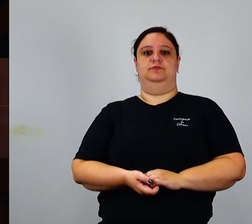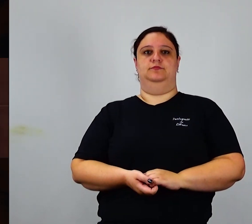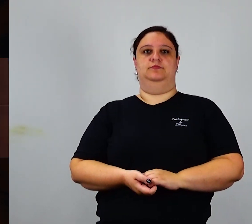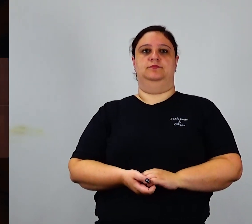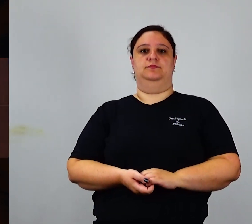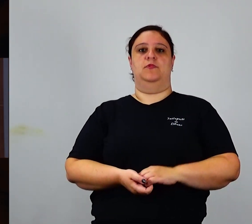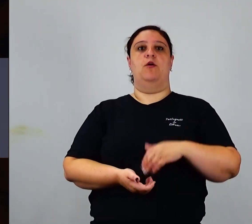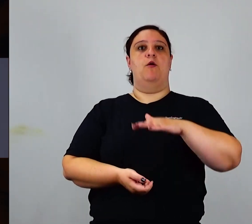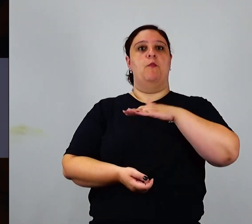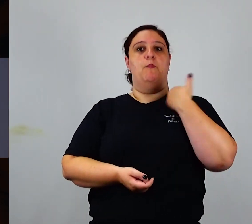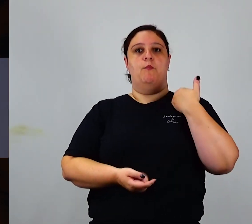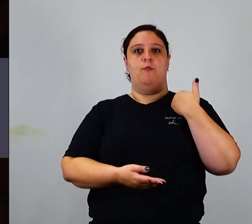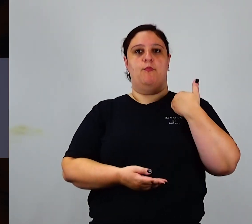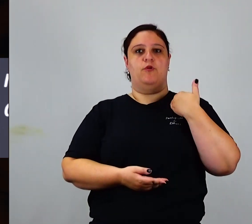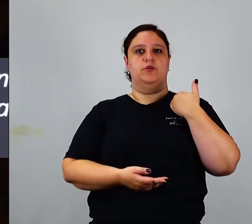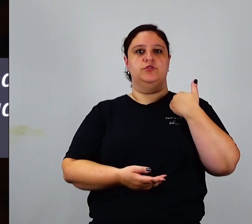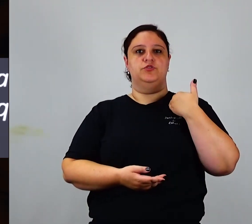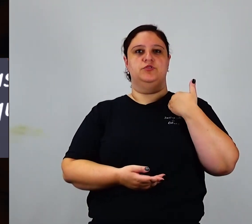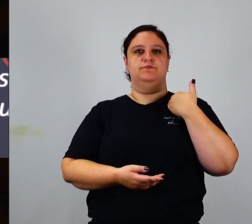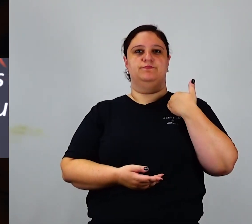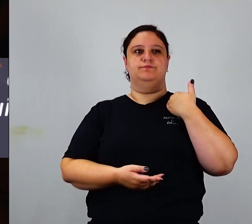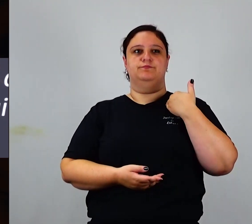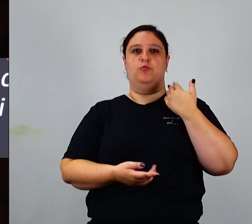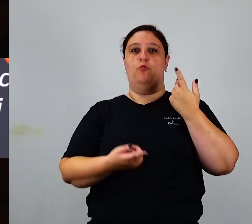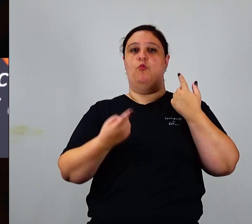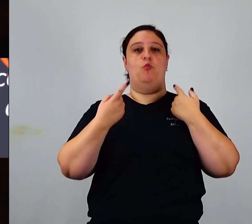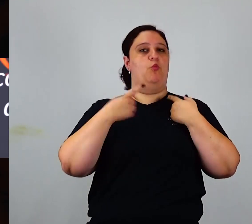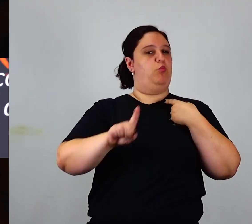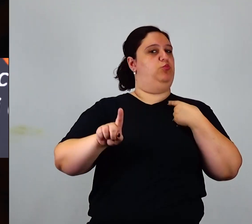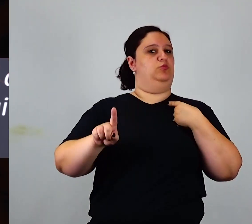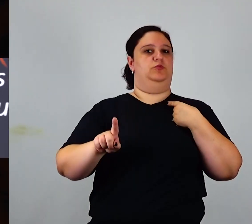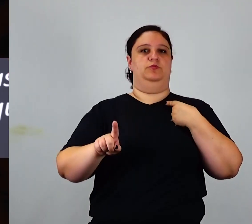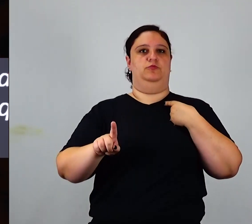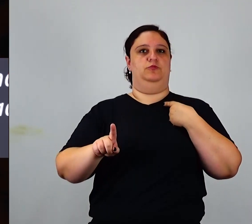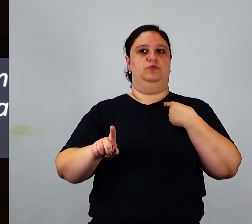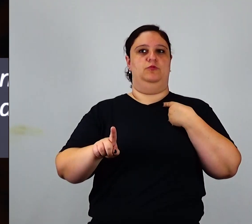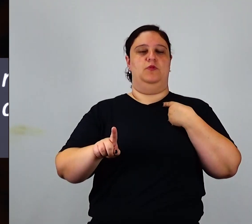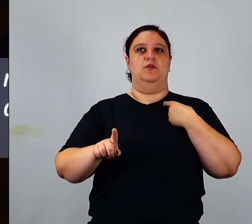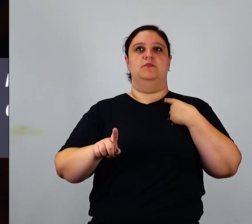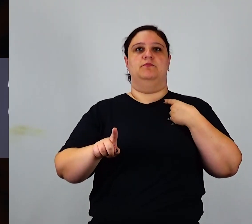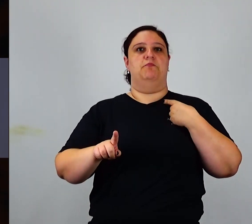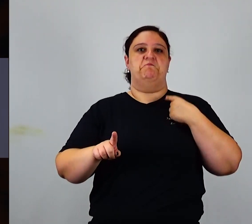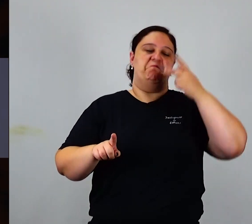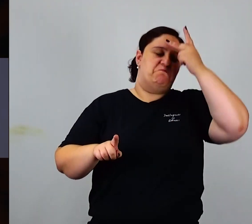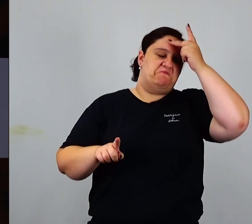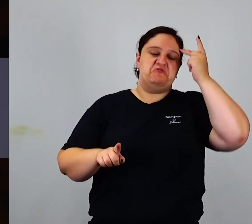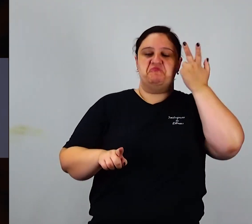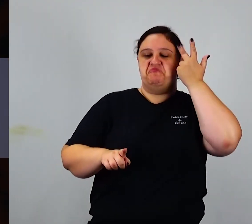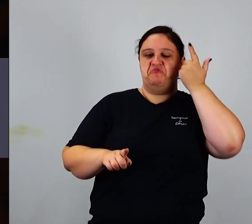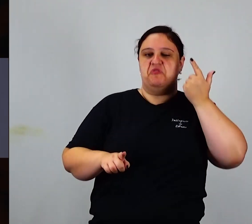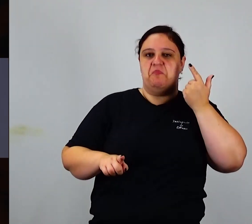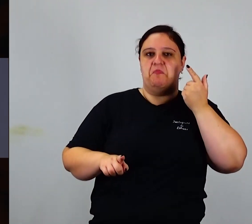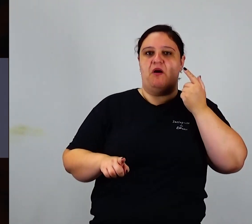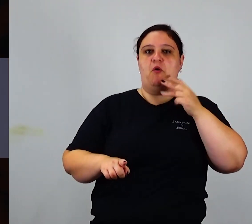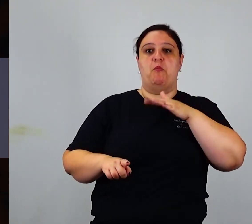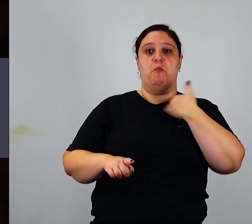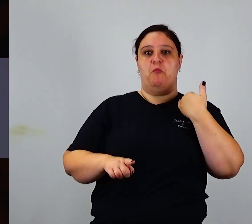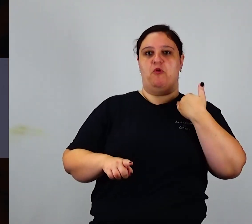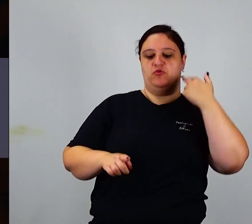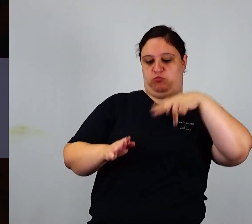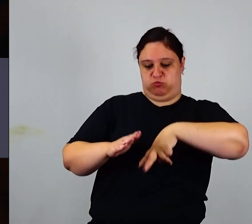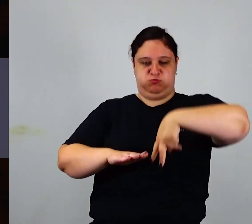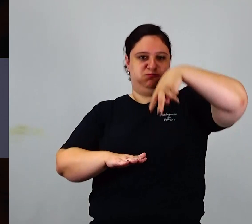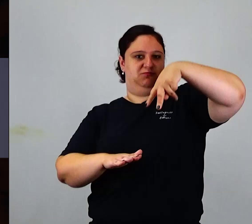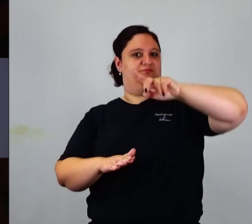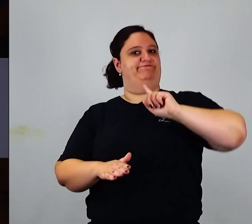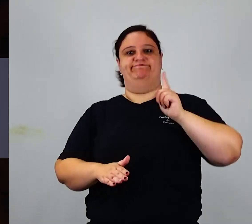A morte é o último inimigo, é aquilo que ninguém consegue vencer, ninguém consegue derrotar. Mas existe